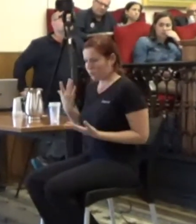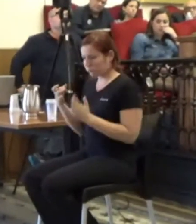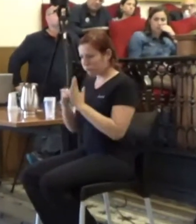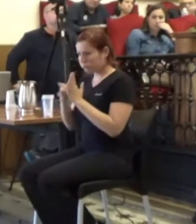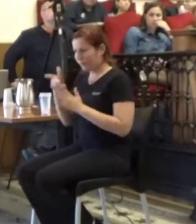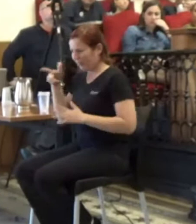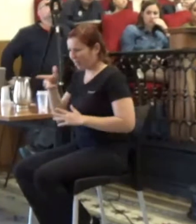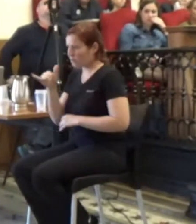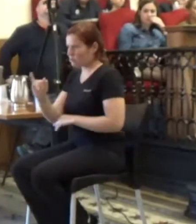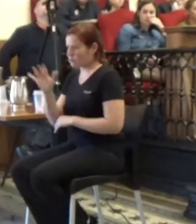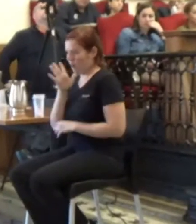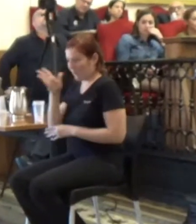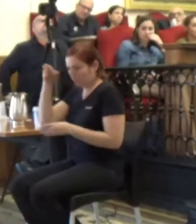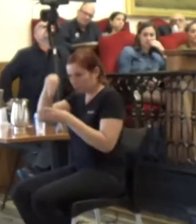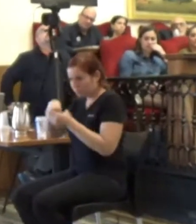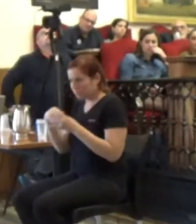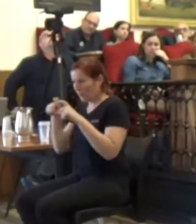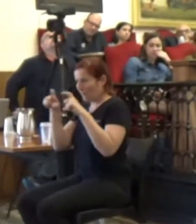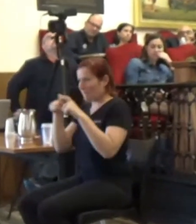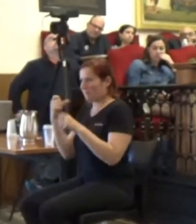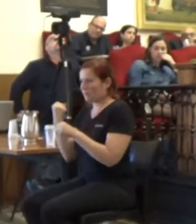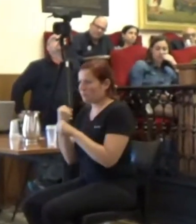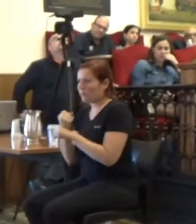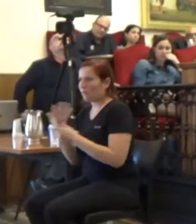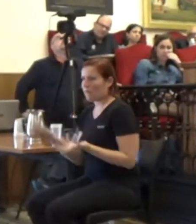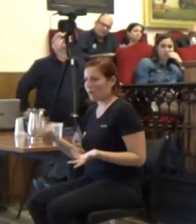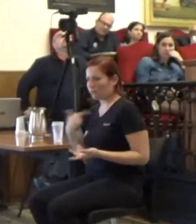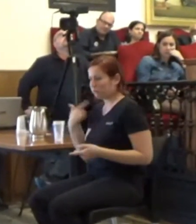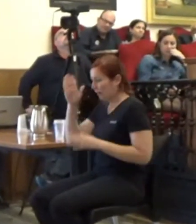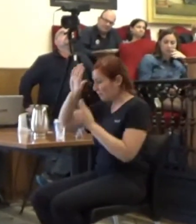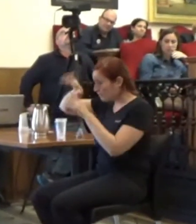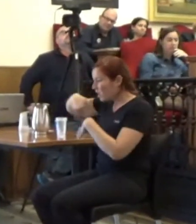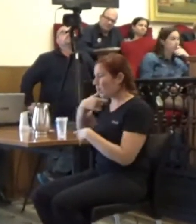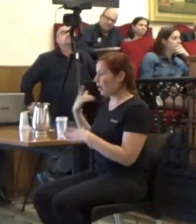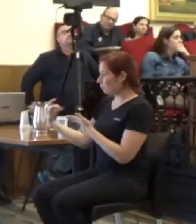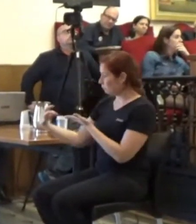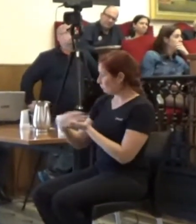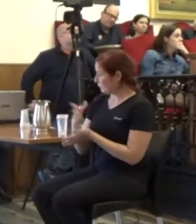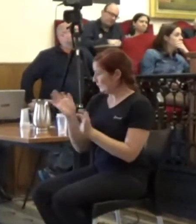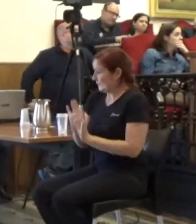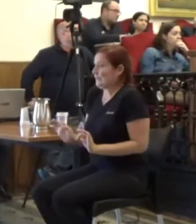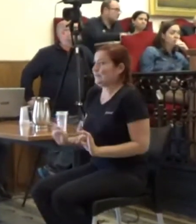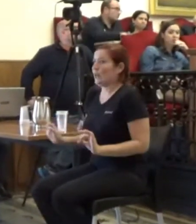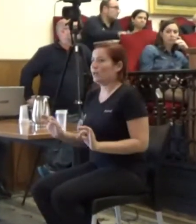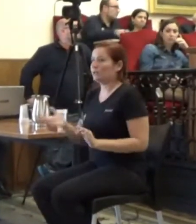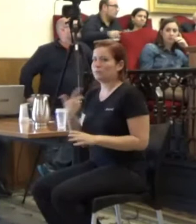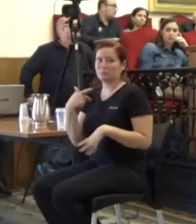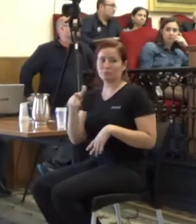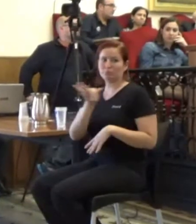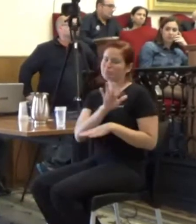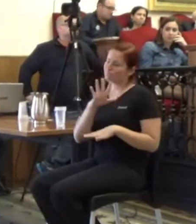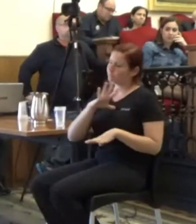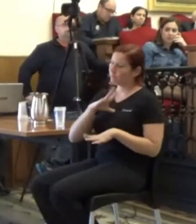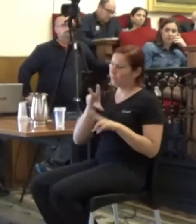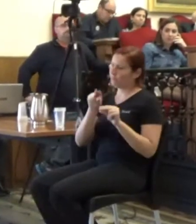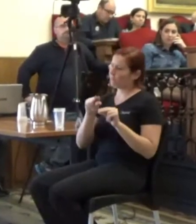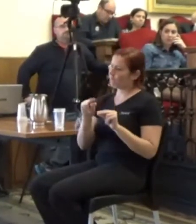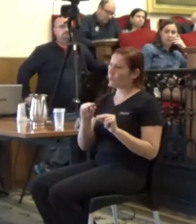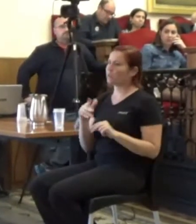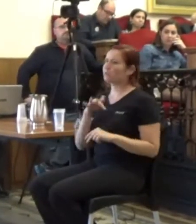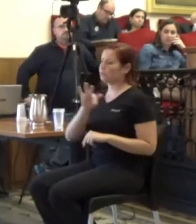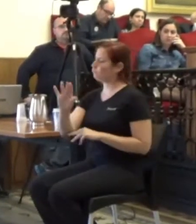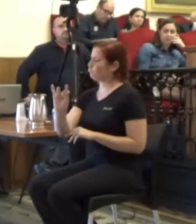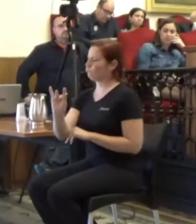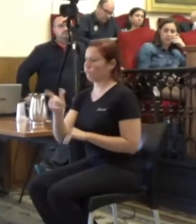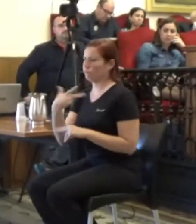funciones dentro de la empresa. Y no acabé despedido por entonces. Le propongo vaya dando finalización, sí, a su intervención. Sí, por